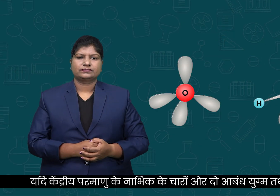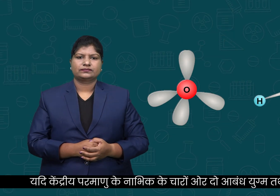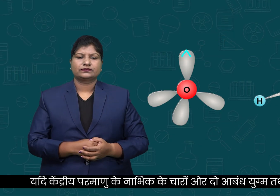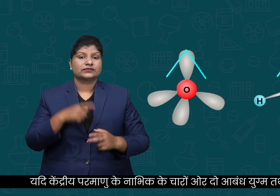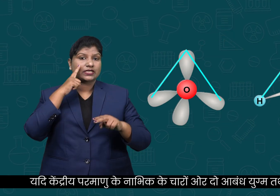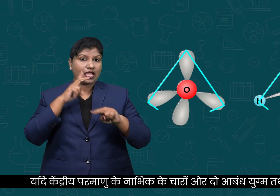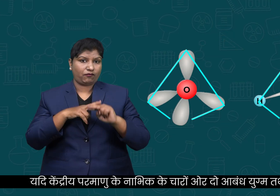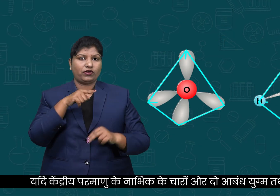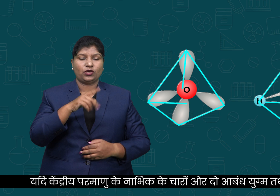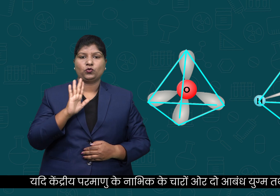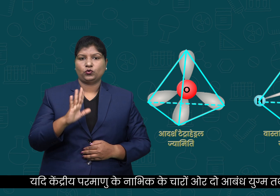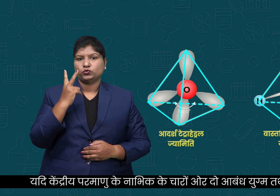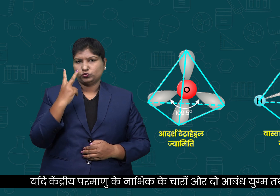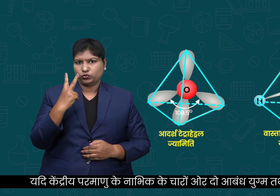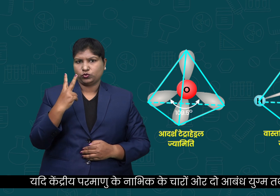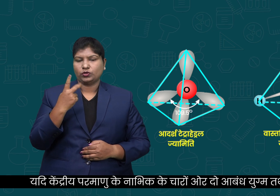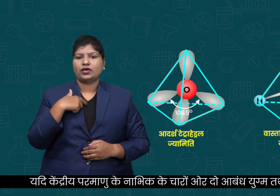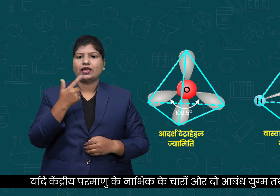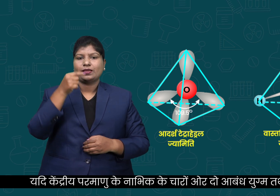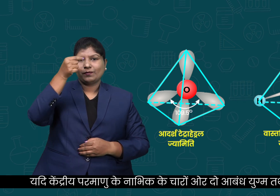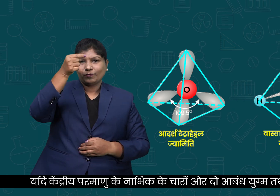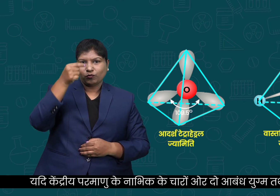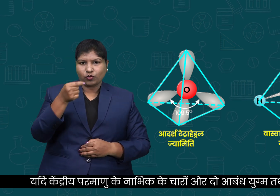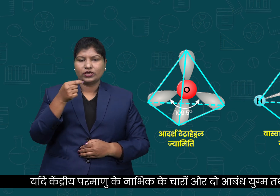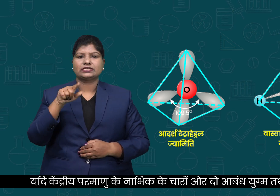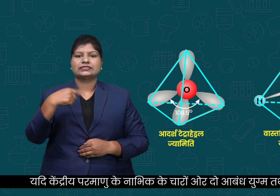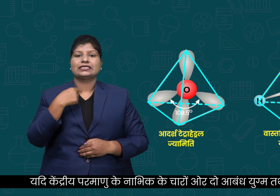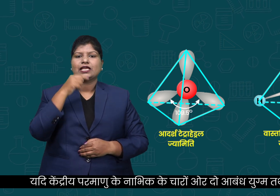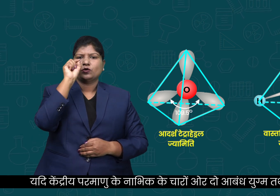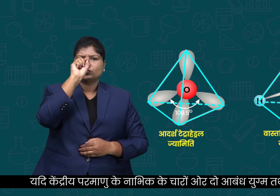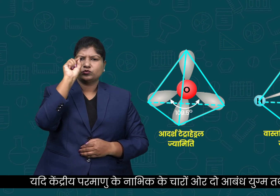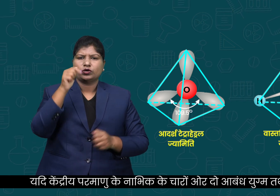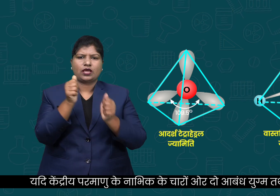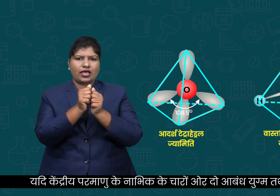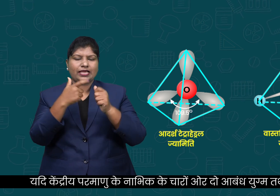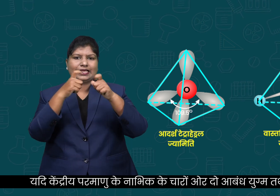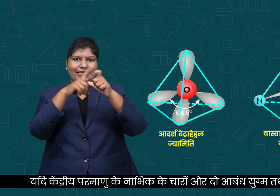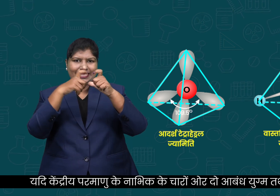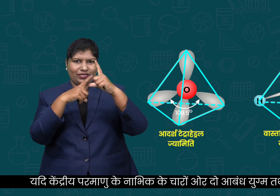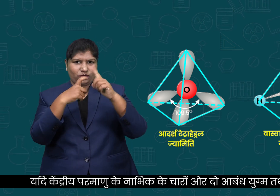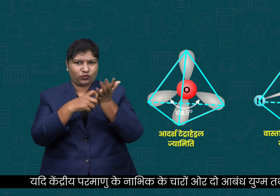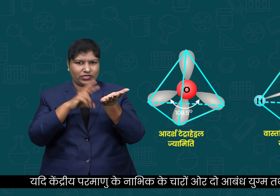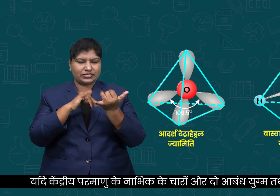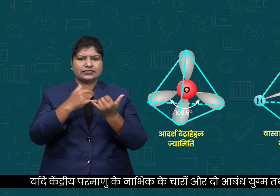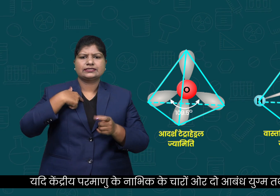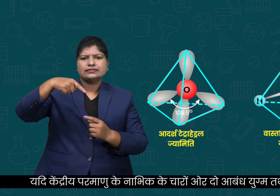यदि केंद्रीय परमाणु के नाभिक के चारों ओर 2 आबंध युग्म तथा विदुधनु के